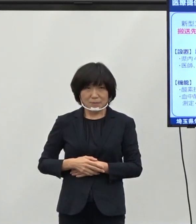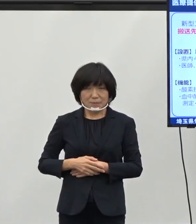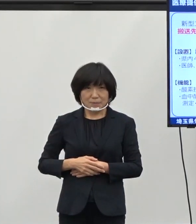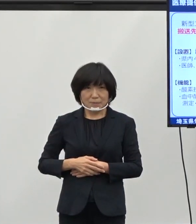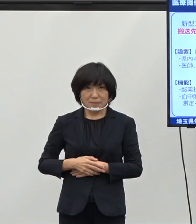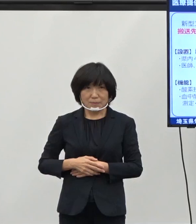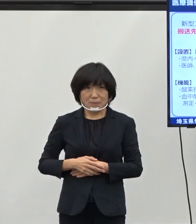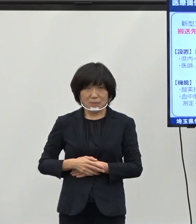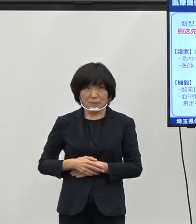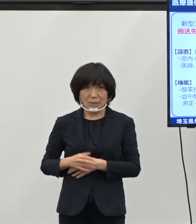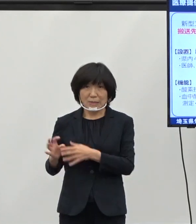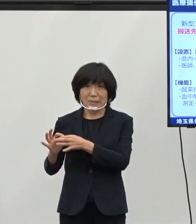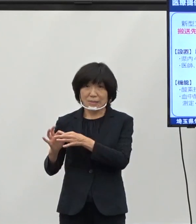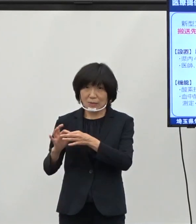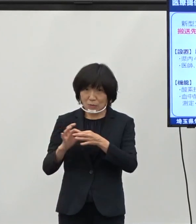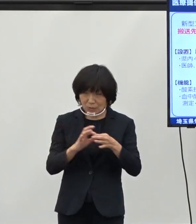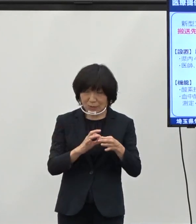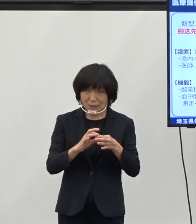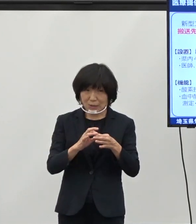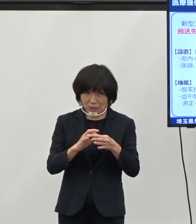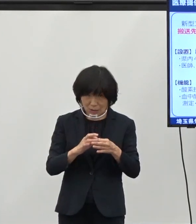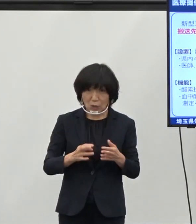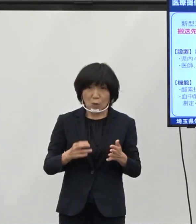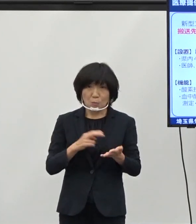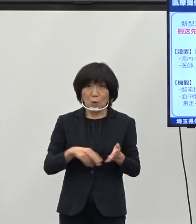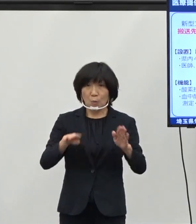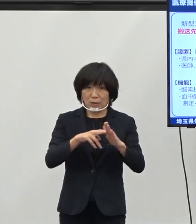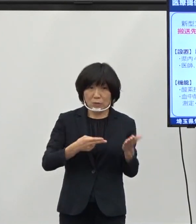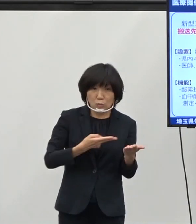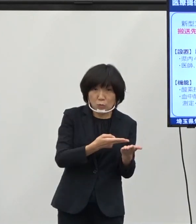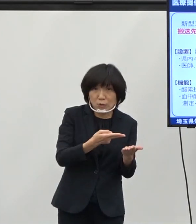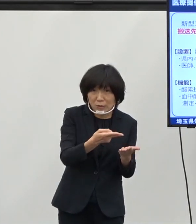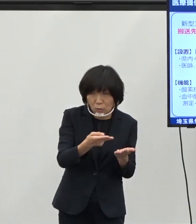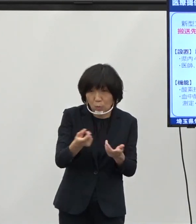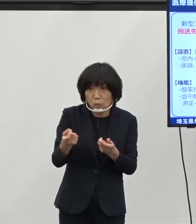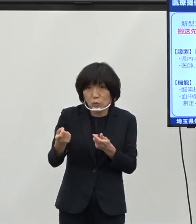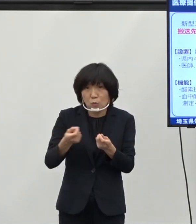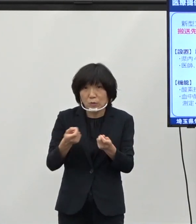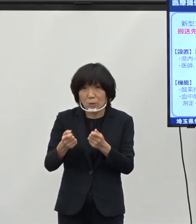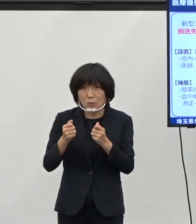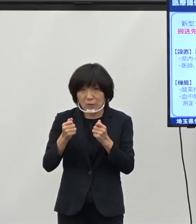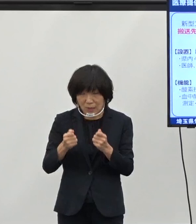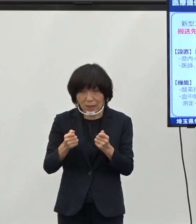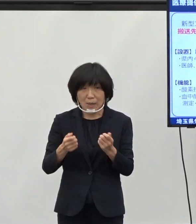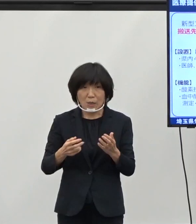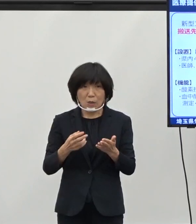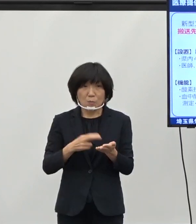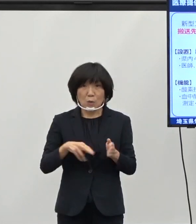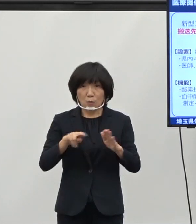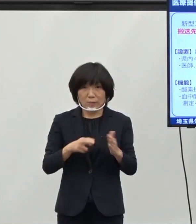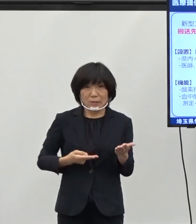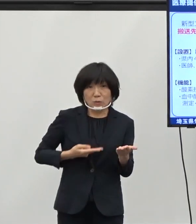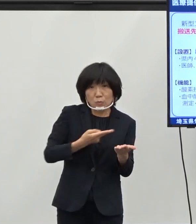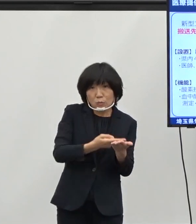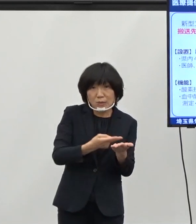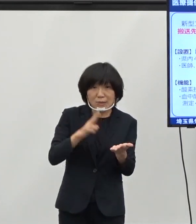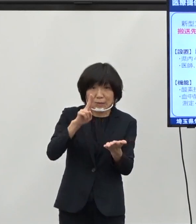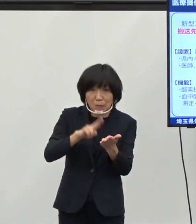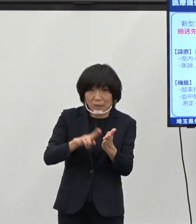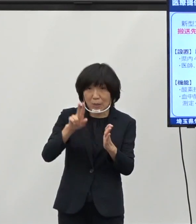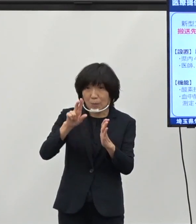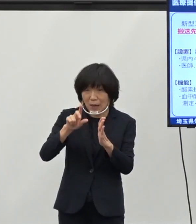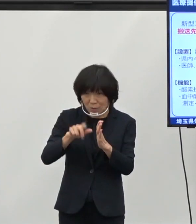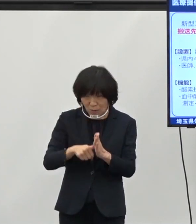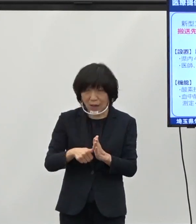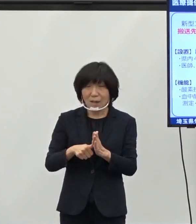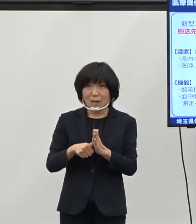ては引き続き入院先についての調整をし、搬送先が決定した場合には改めて車両